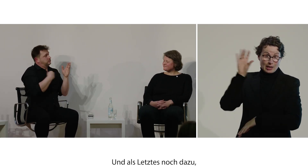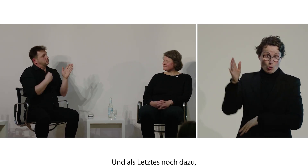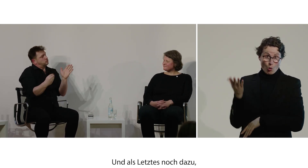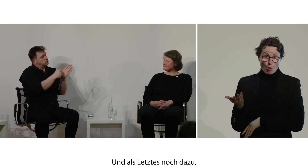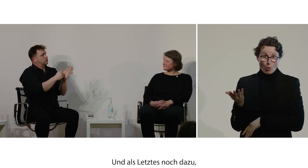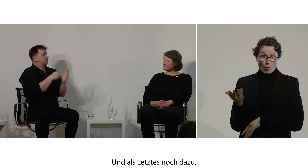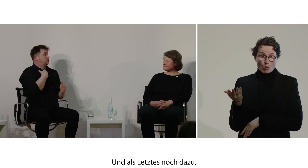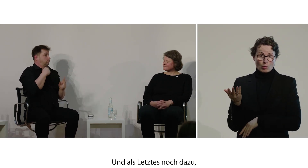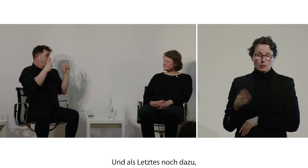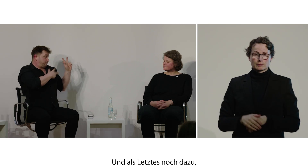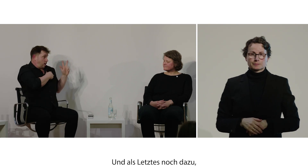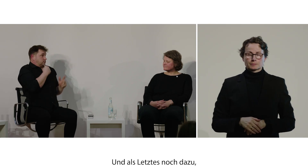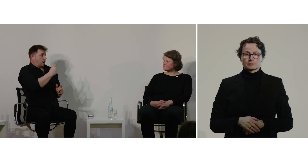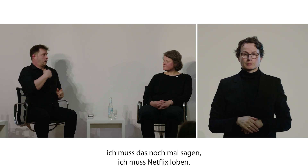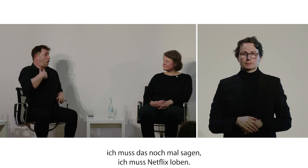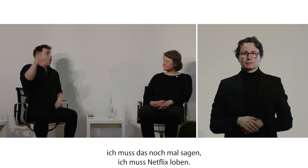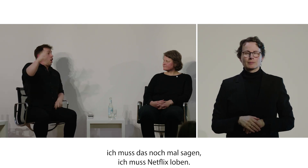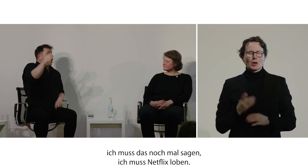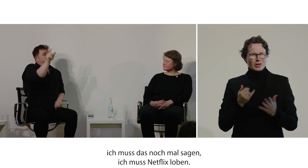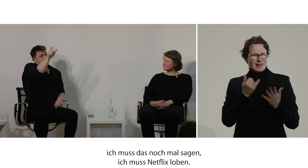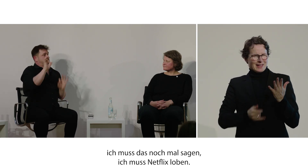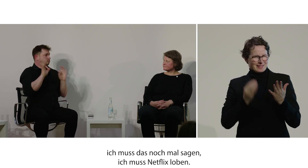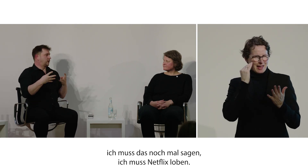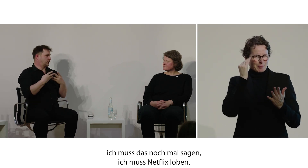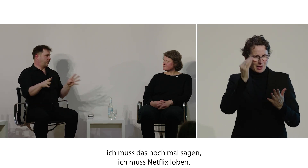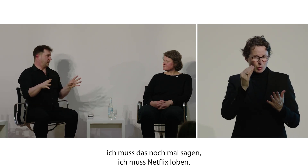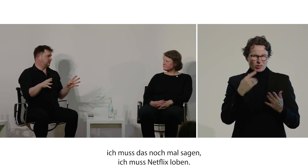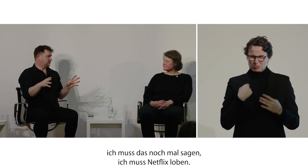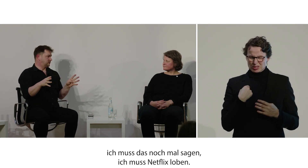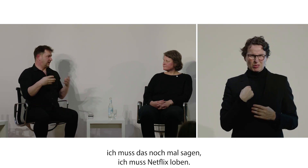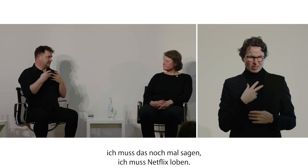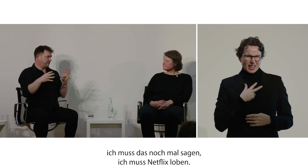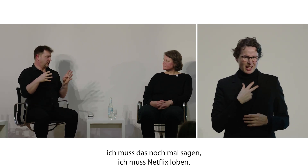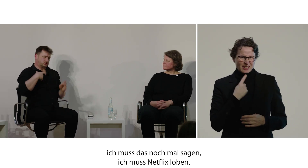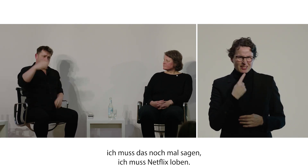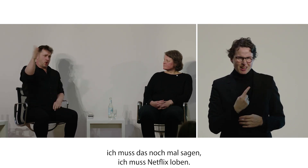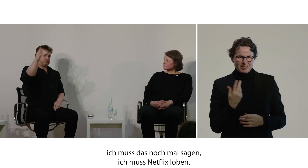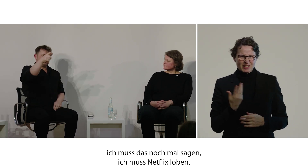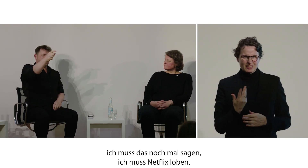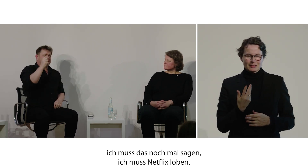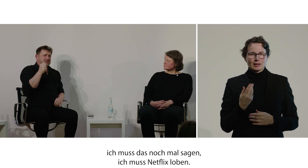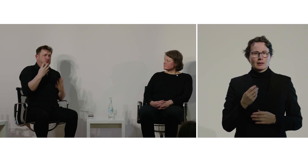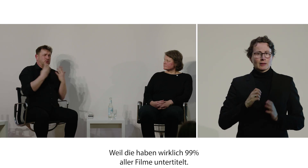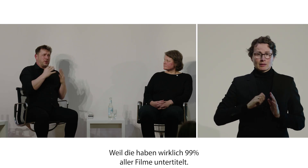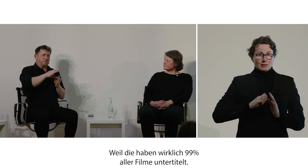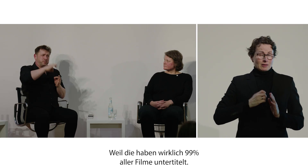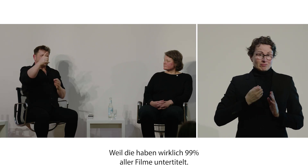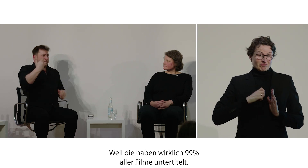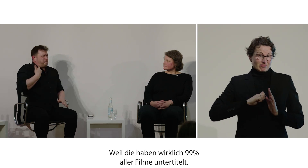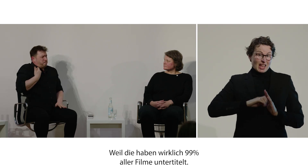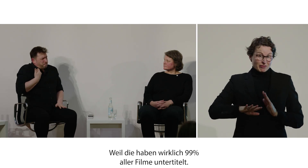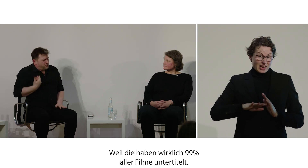Und als letztes noch dazu, ich muss das jetzt auch ehrlich nochmal sagen, ich muss da Netflix loben, wenn,